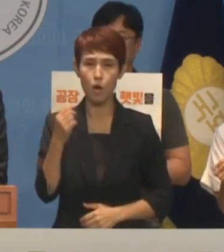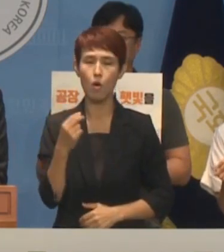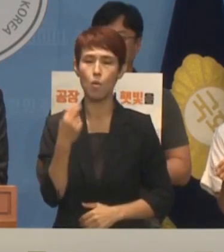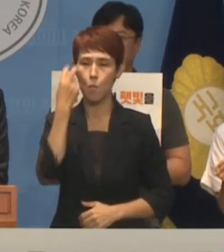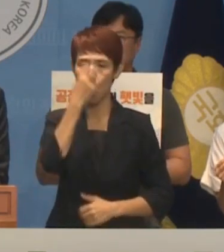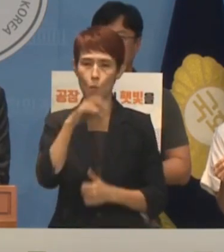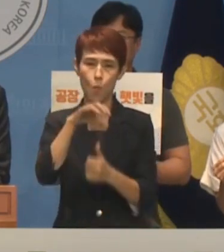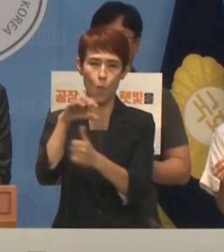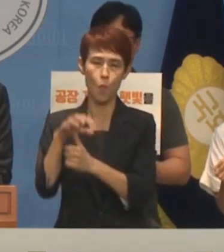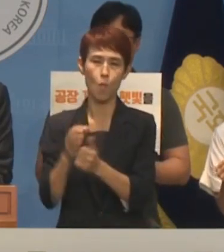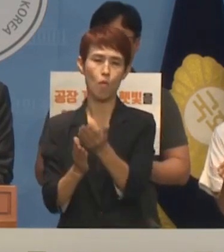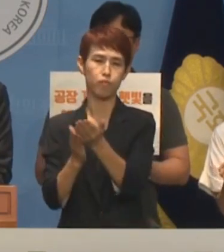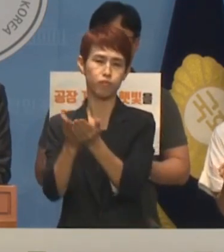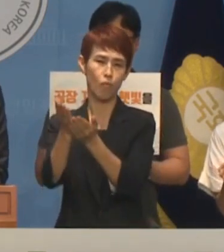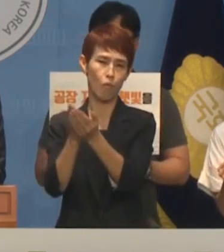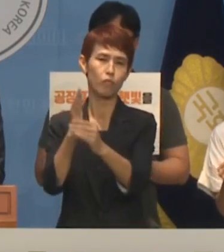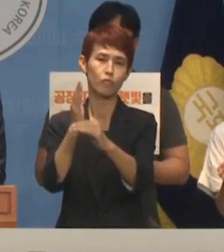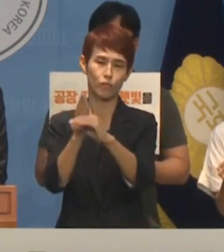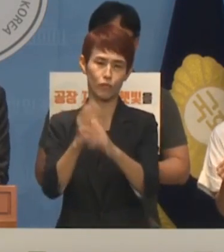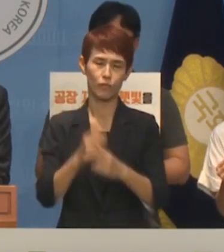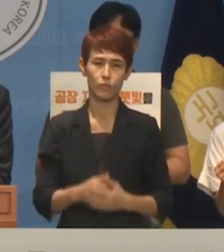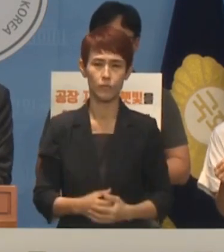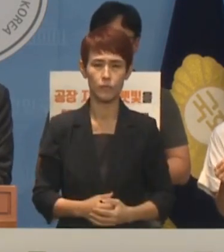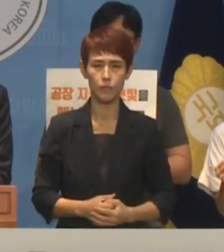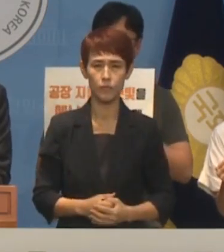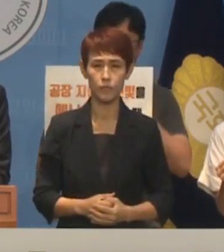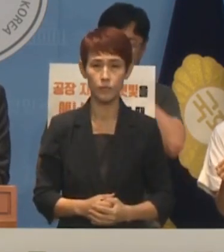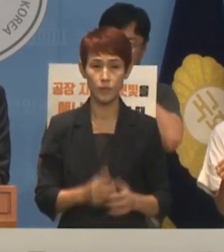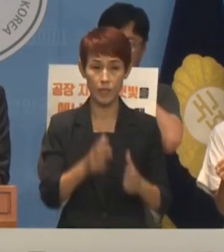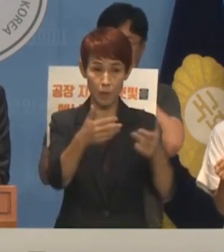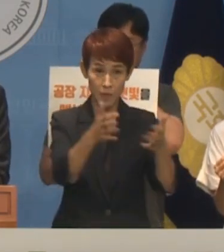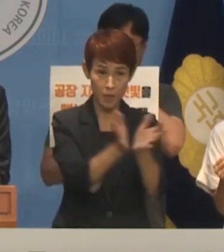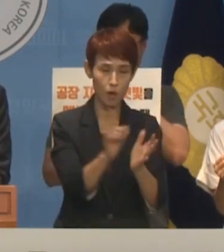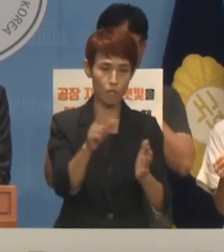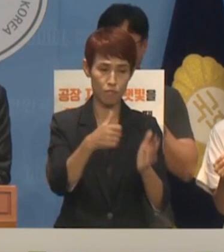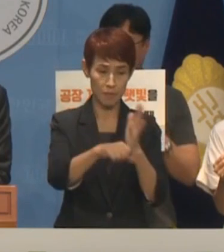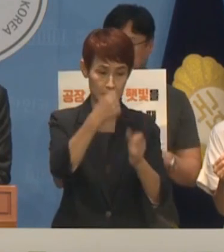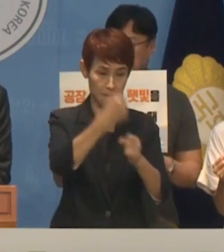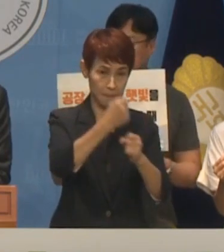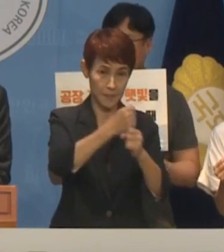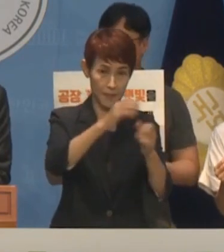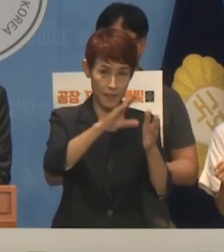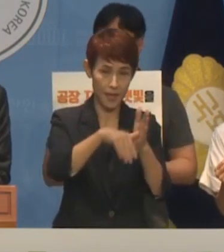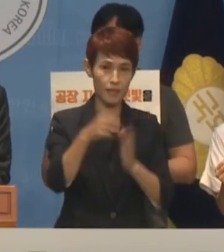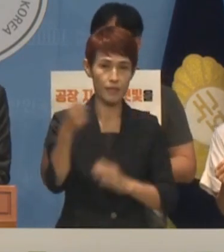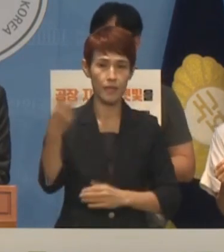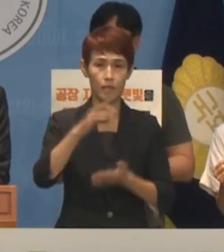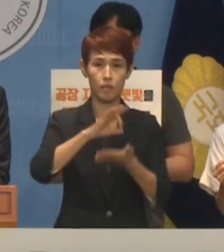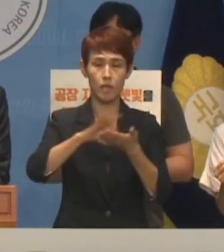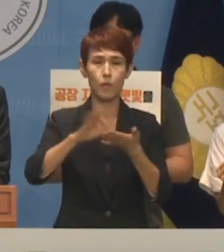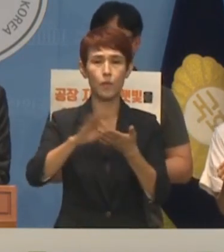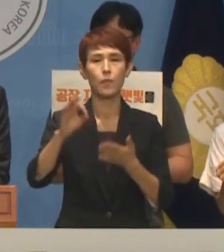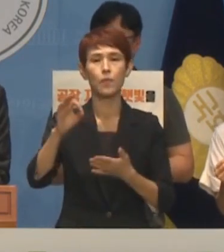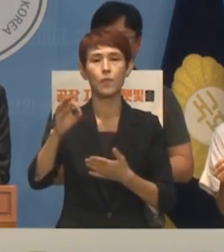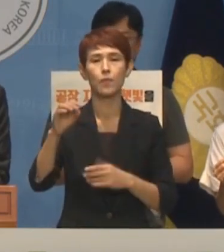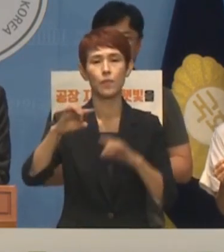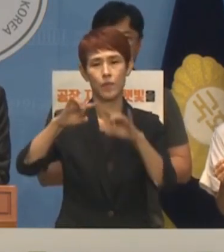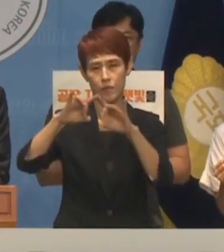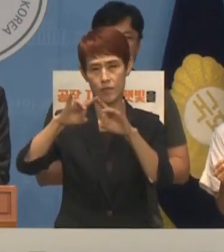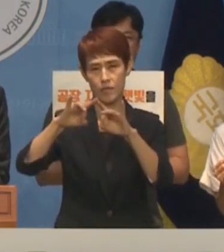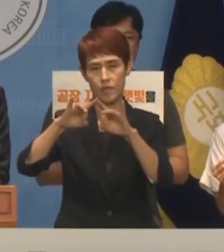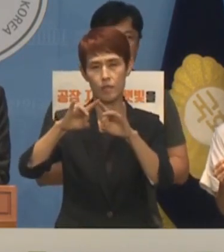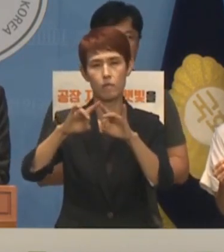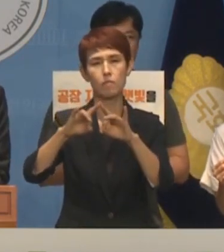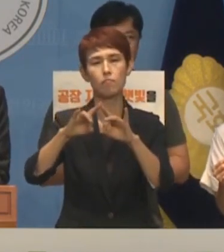기조를 강화하고 있습니다. 산업계는 제품 생산 과정에서 재생에너지 100% 사용을